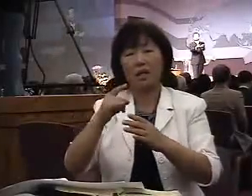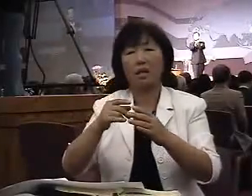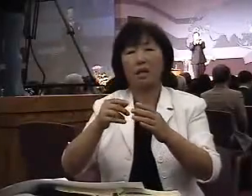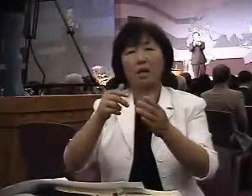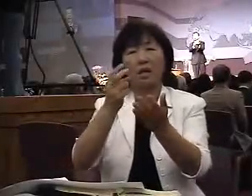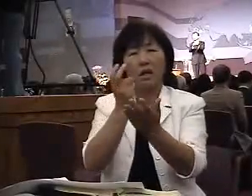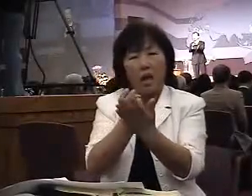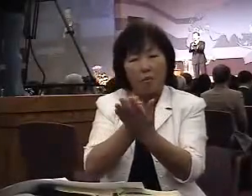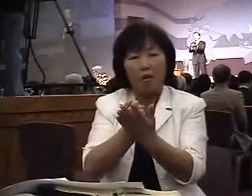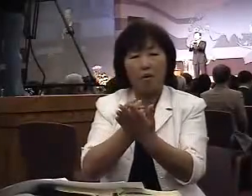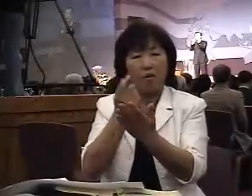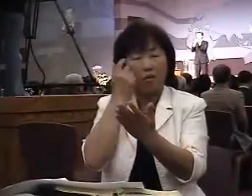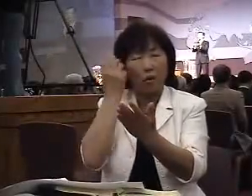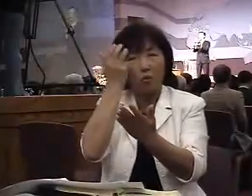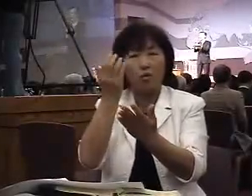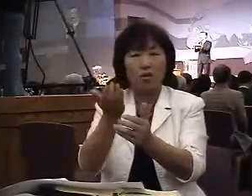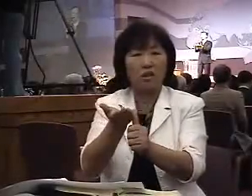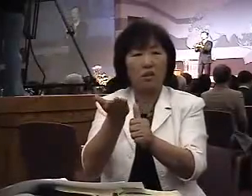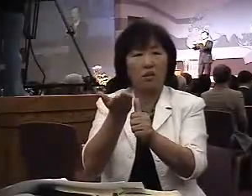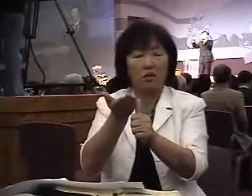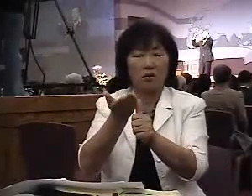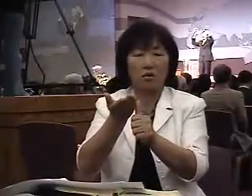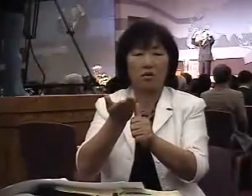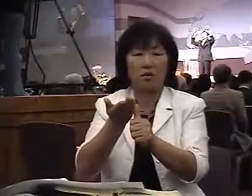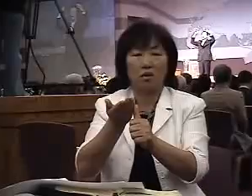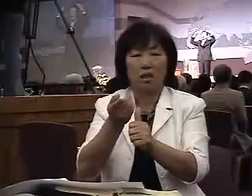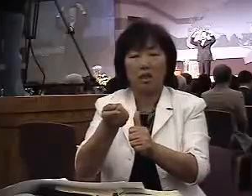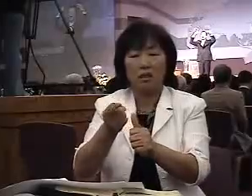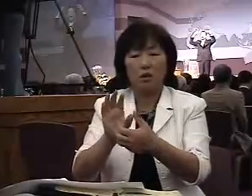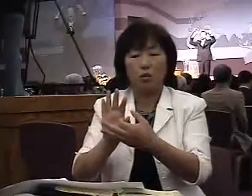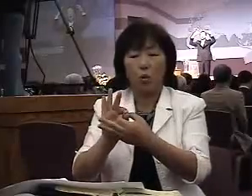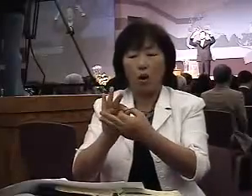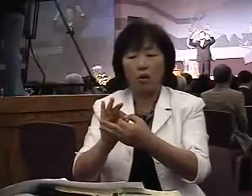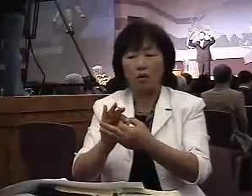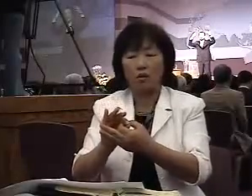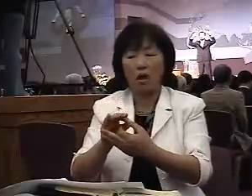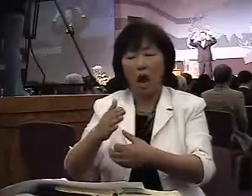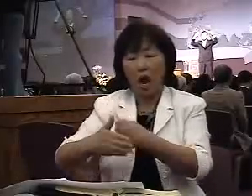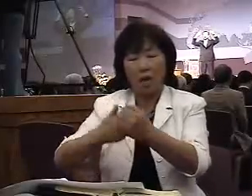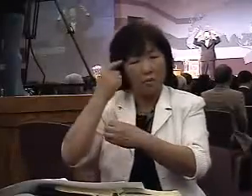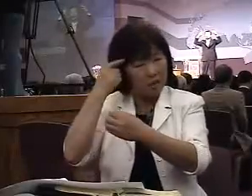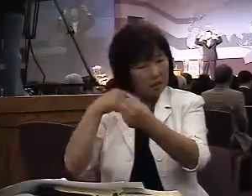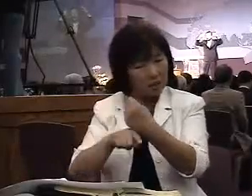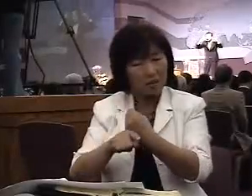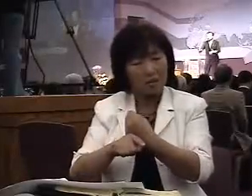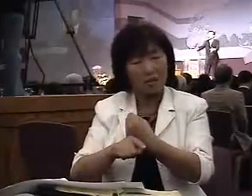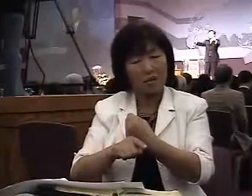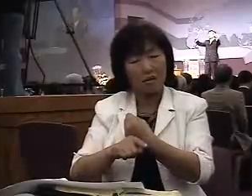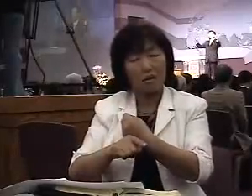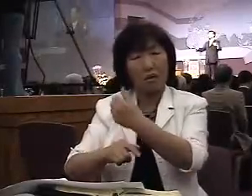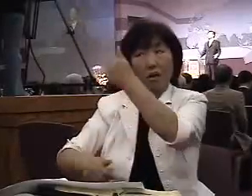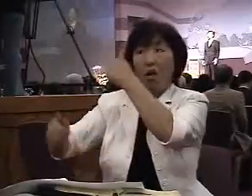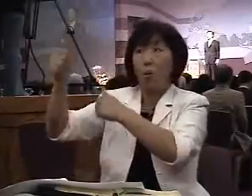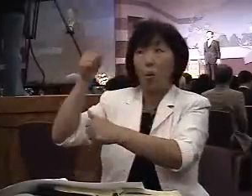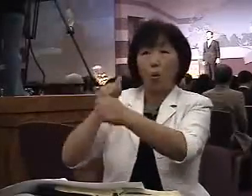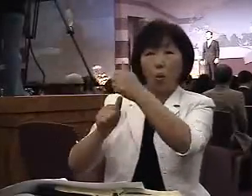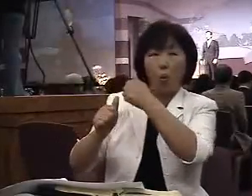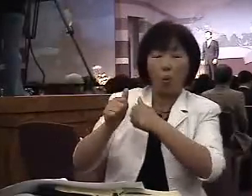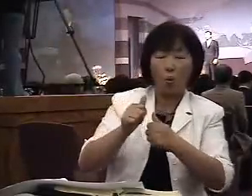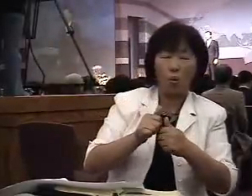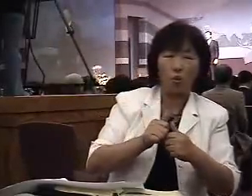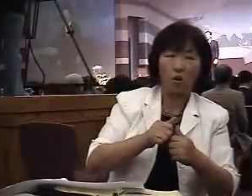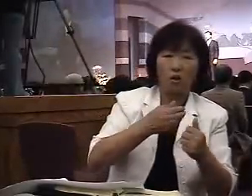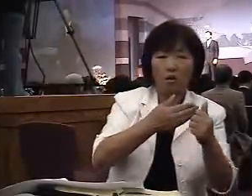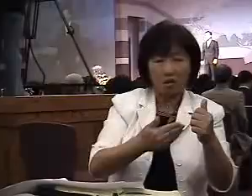통하여서 영적으로 양육하고 그들을 통하여서 이 대계명의 하나님의 뜻이 대대 후손으로 흐르게 하여라